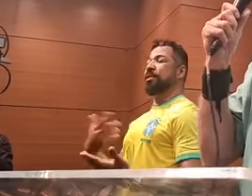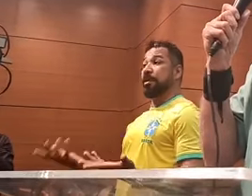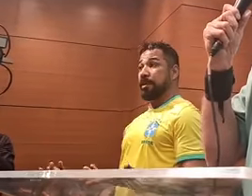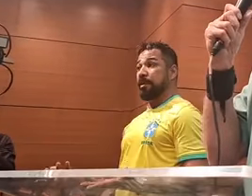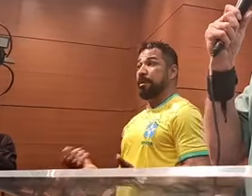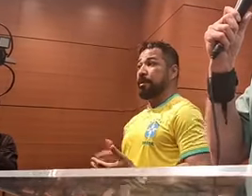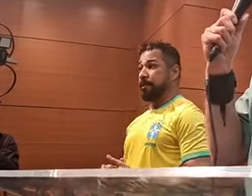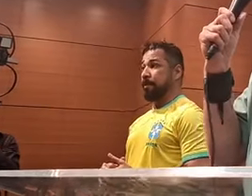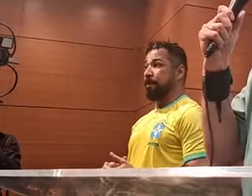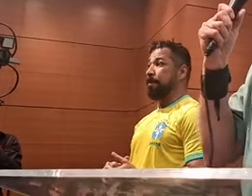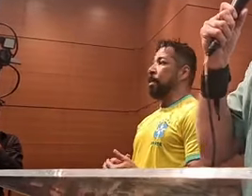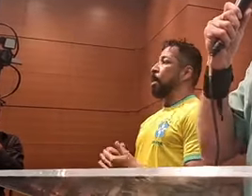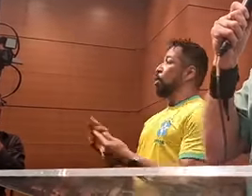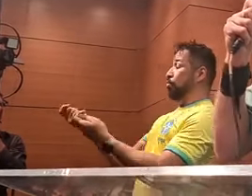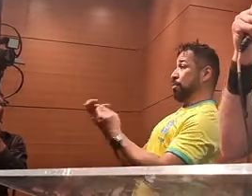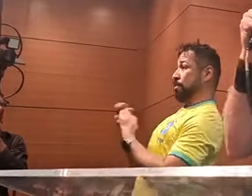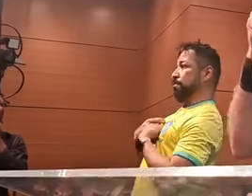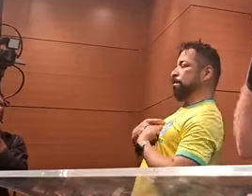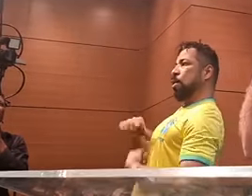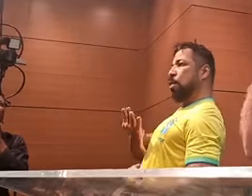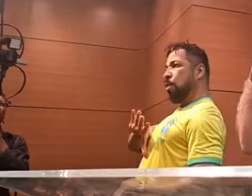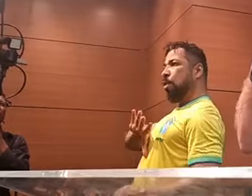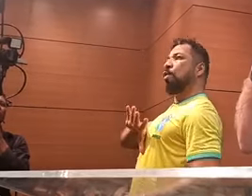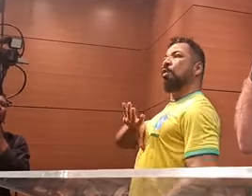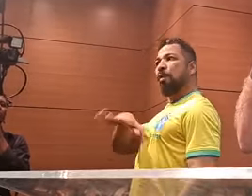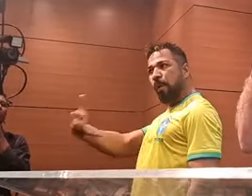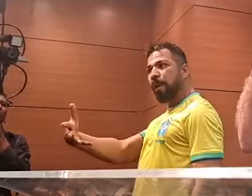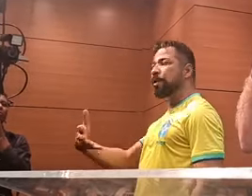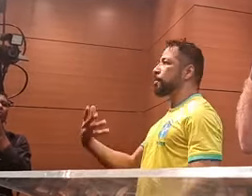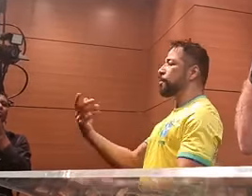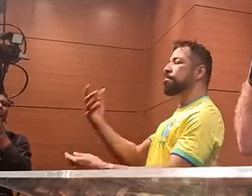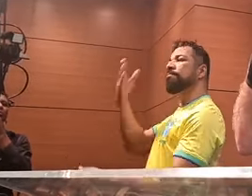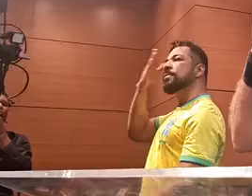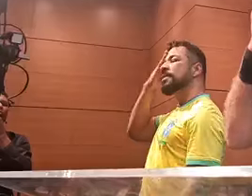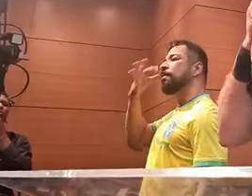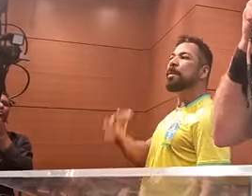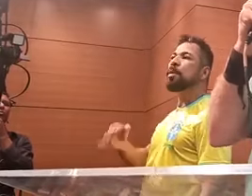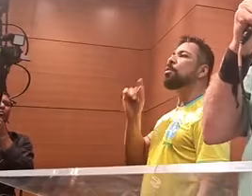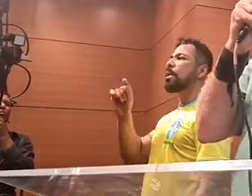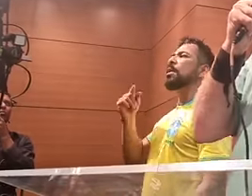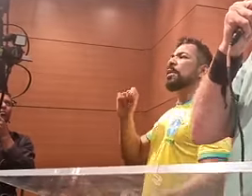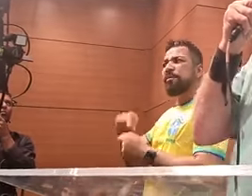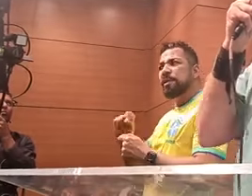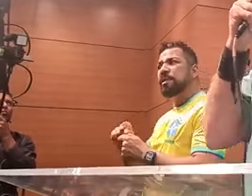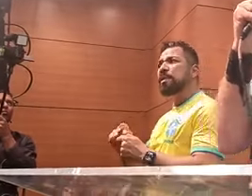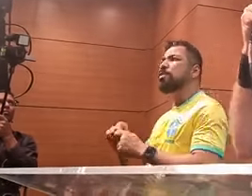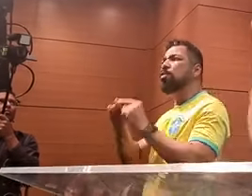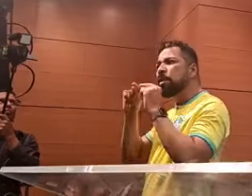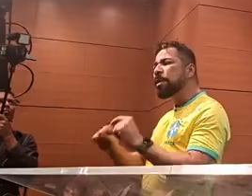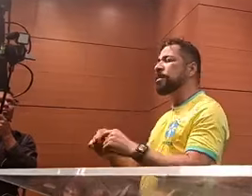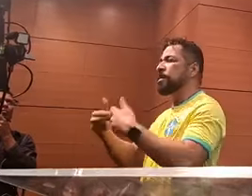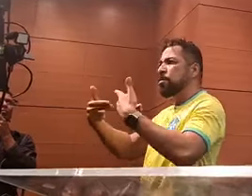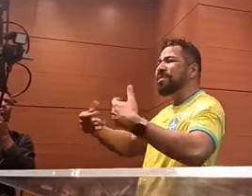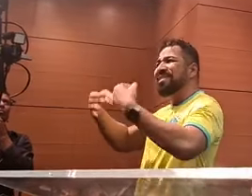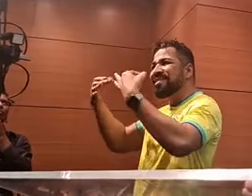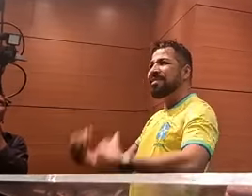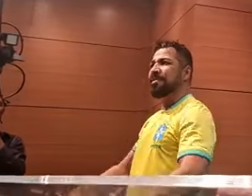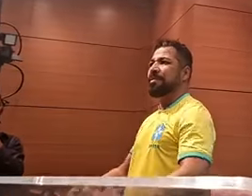Nos transmitiu coragem. Nos deu a certeza que estava fazendo a coisa certa.